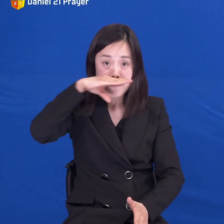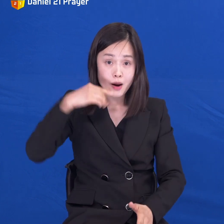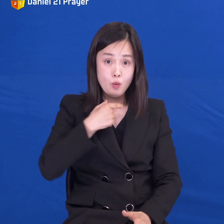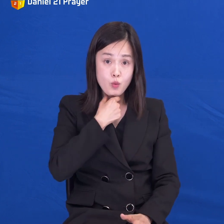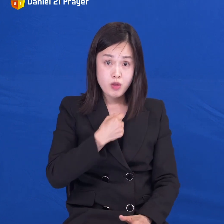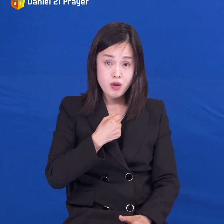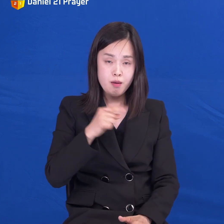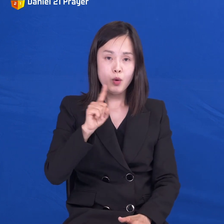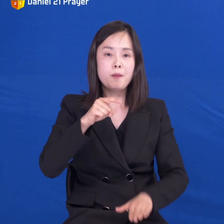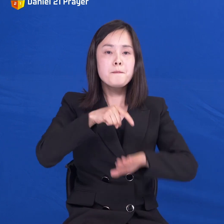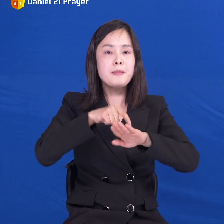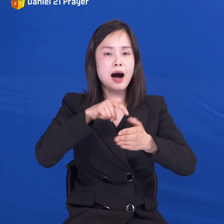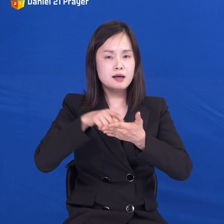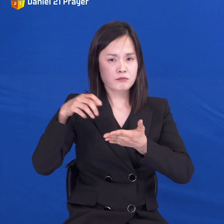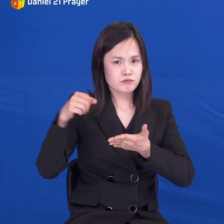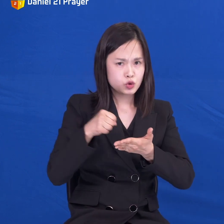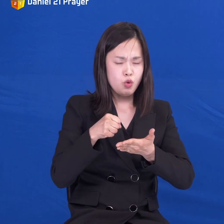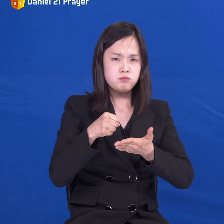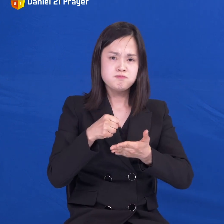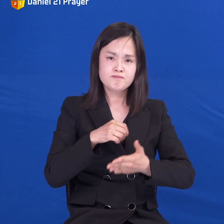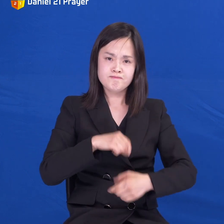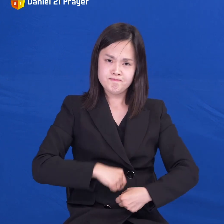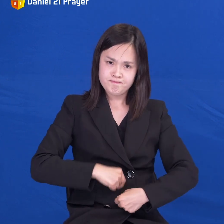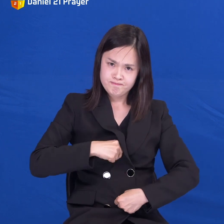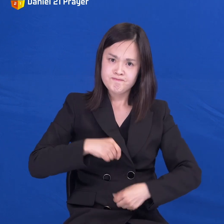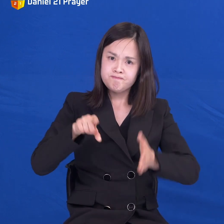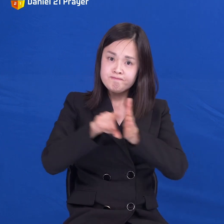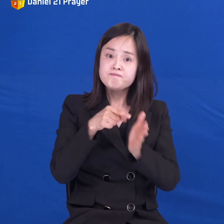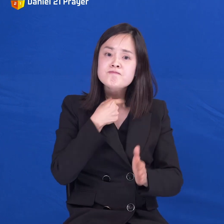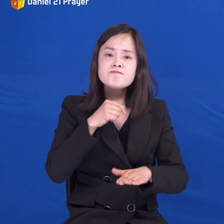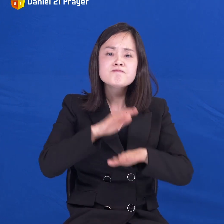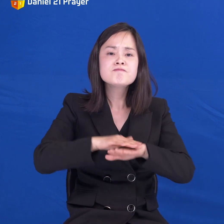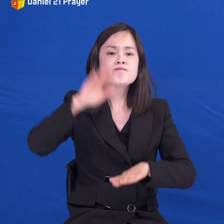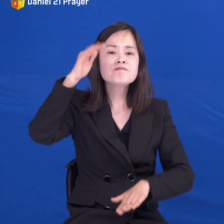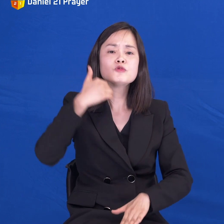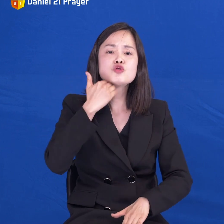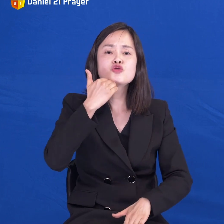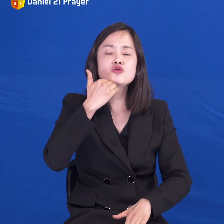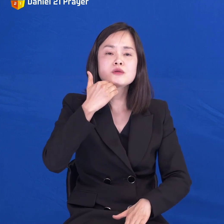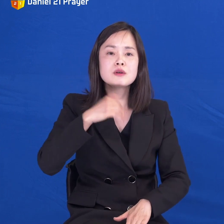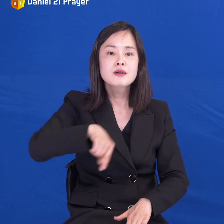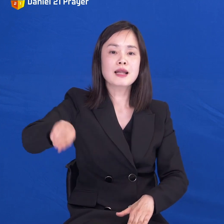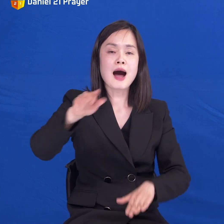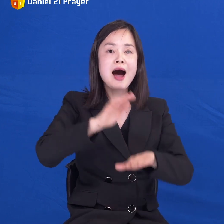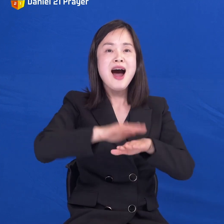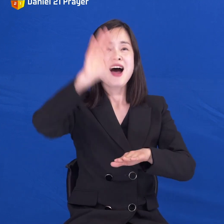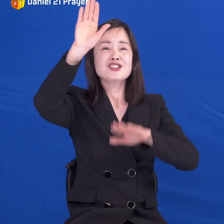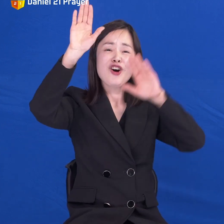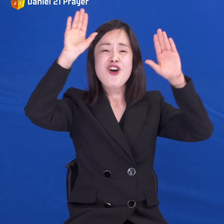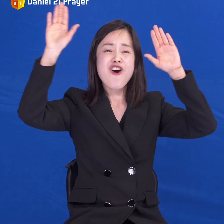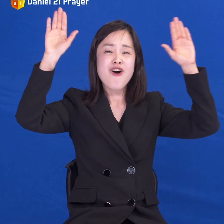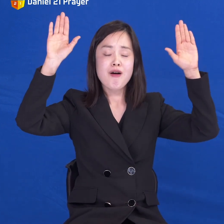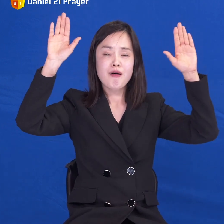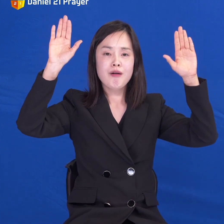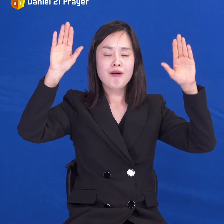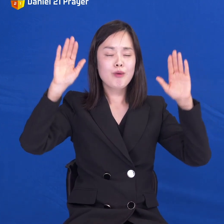믿는 것입니다. 마음으로 믿는 사람 손도시 하니까 또 다 드는 거예요. 이야, 기가